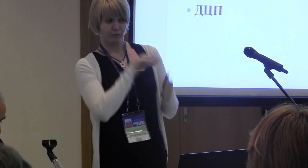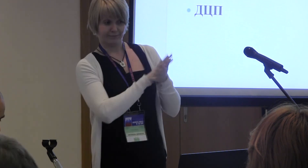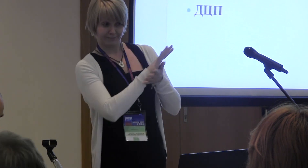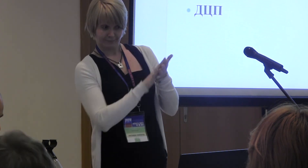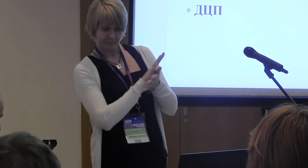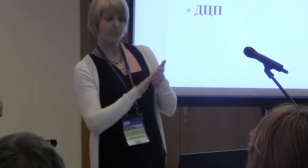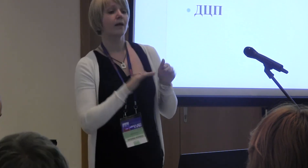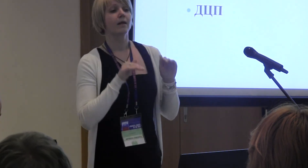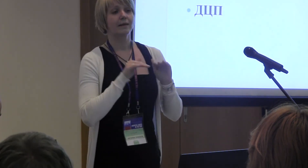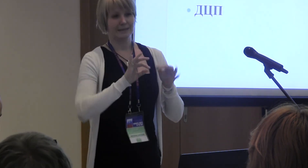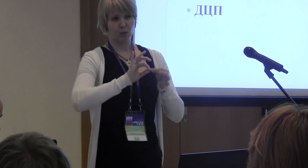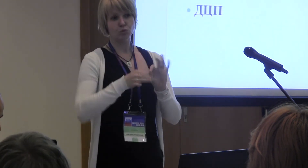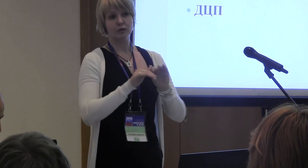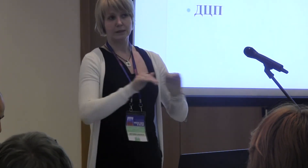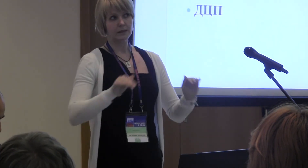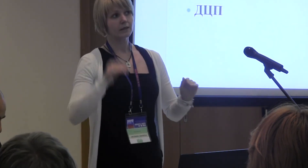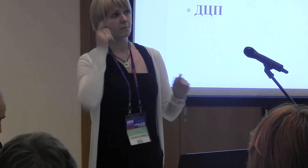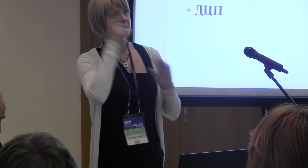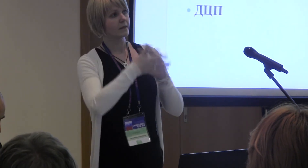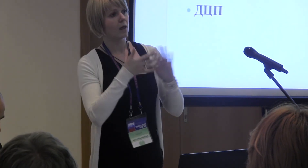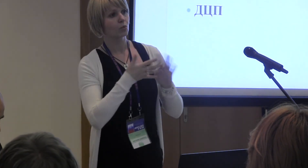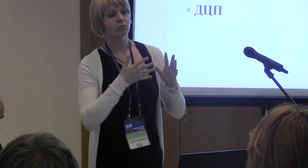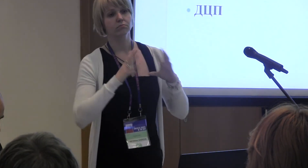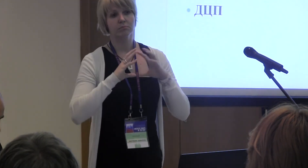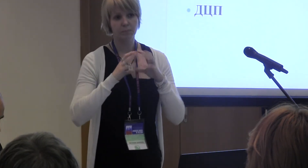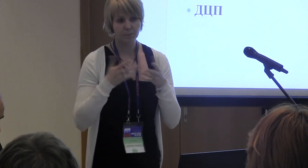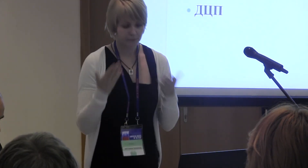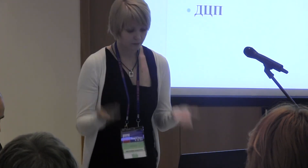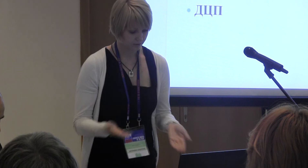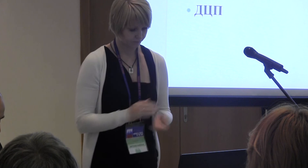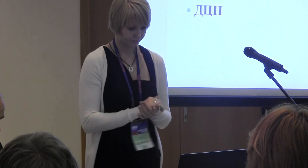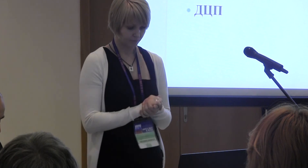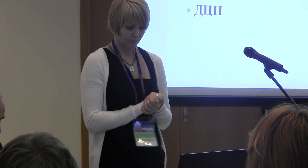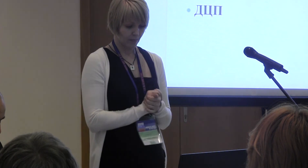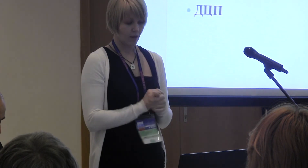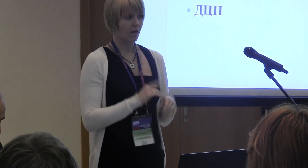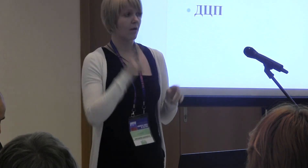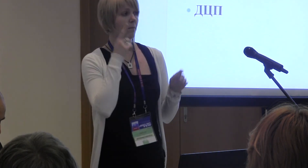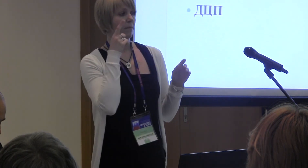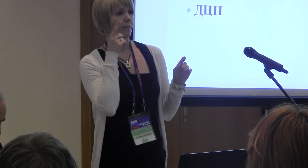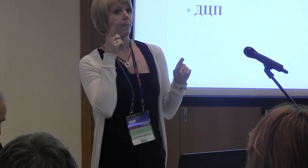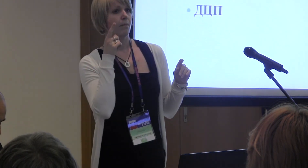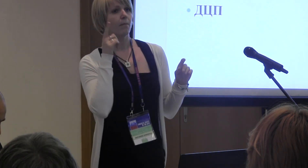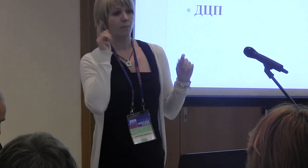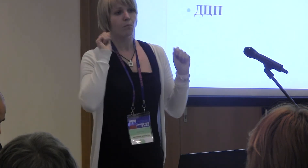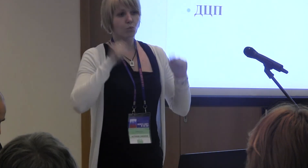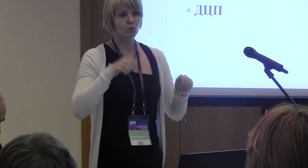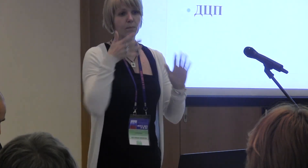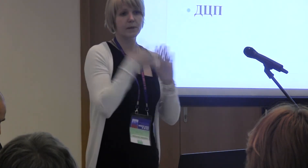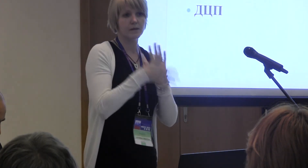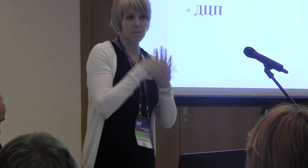необходимы. Благодаря использованию жестового языка такие дети лучше понимают